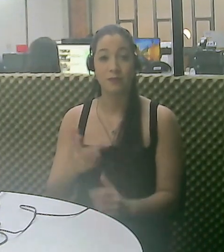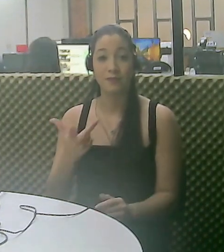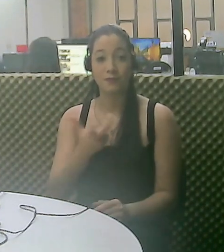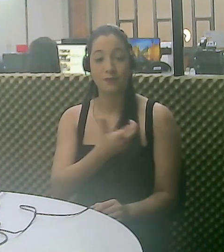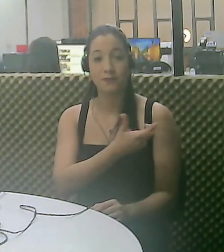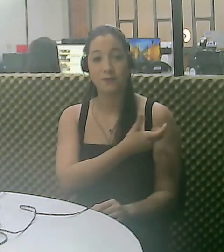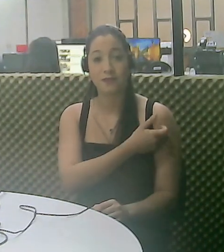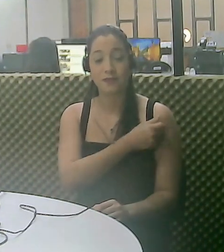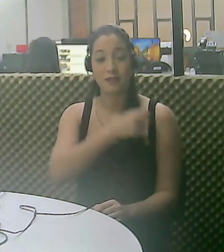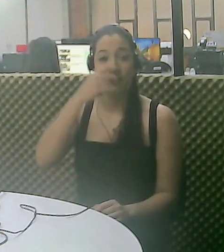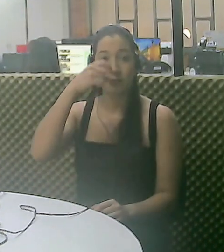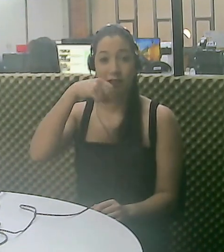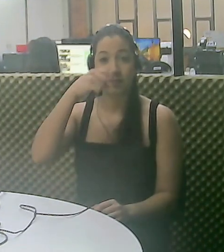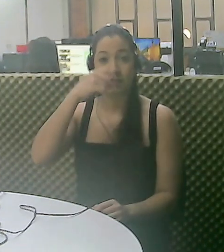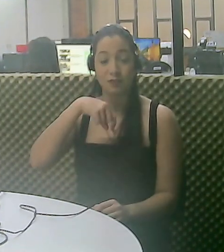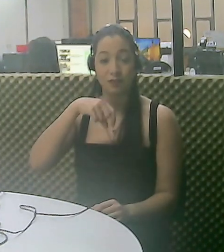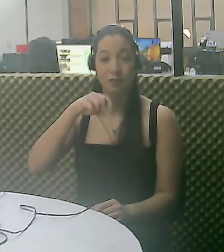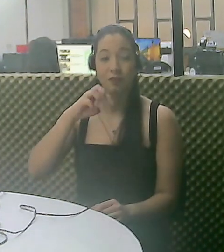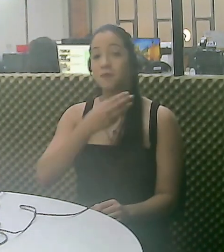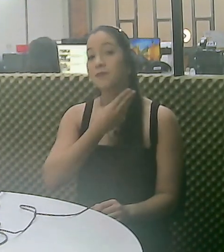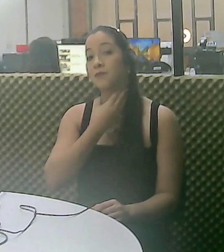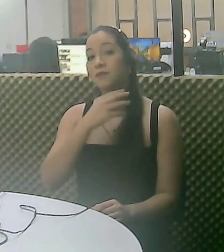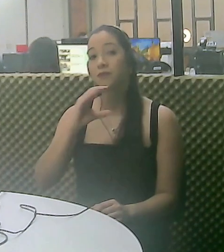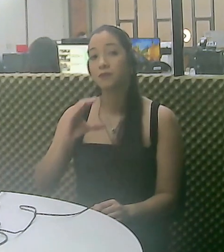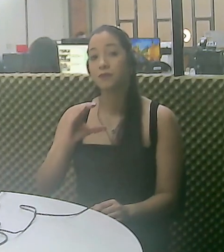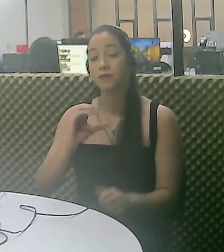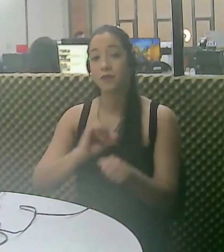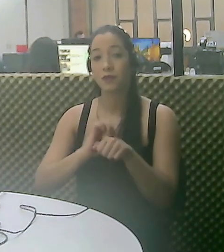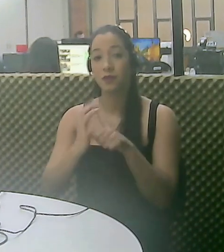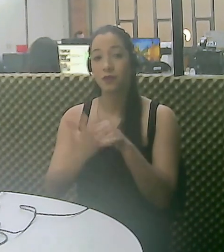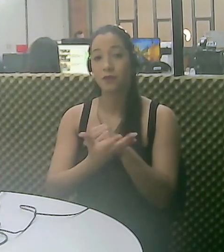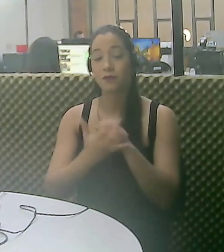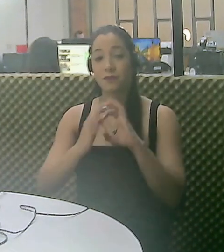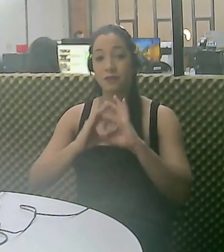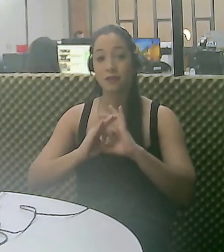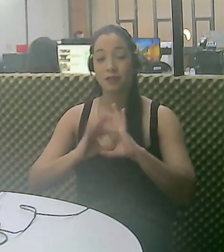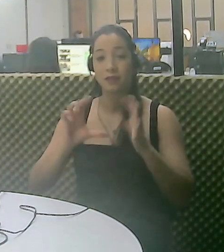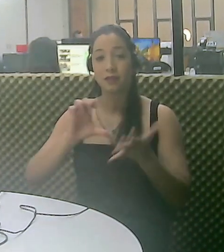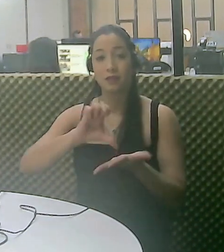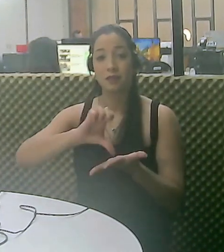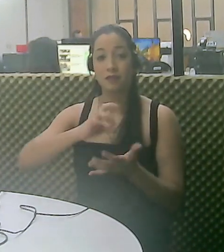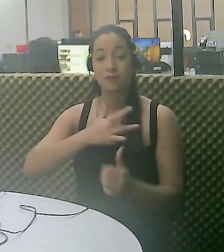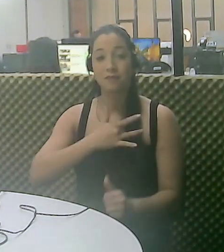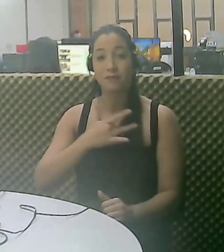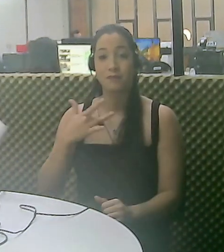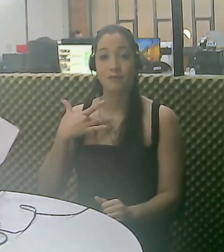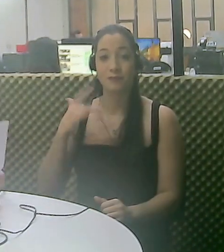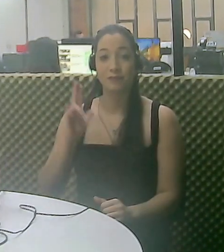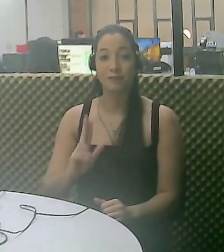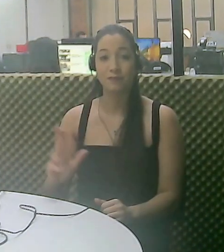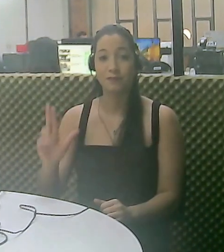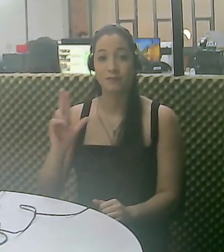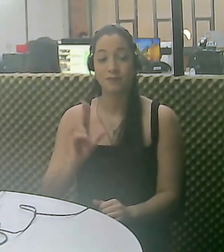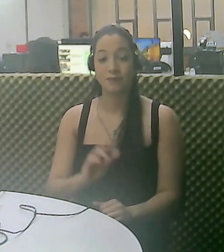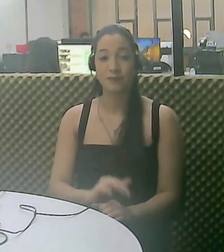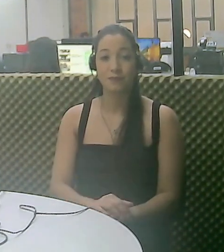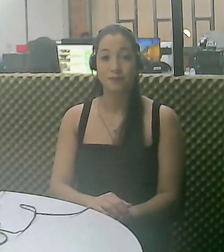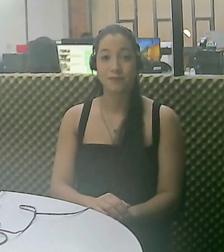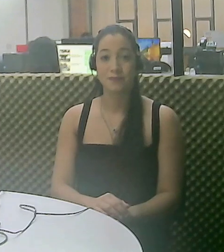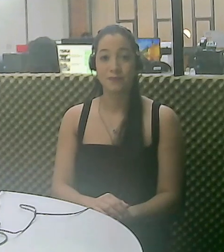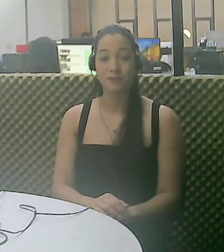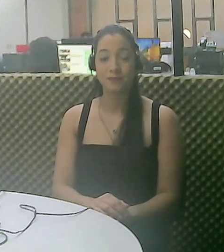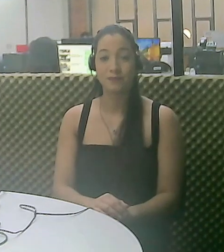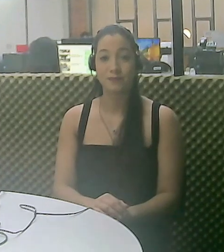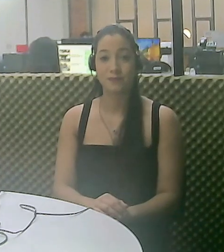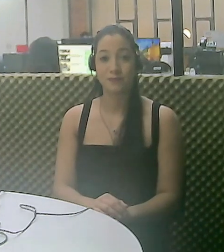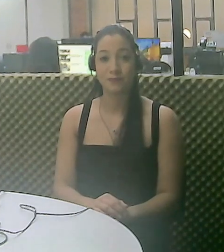Vacinas contra a gripe, meningite C e Covid-19 estão disponíveis nas unidades de saúde de Uberlândia.